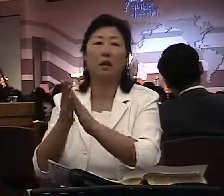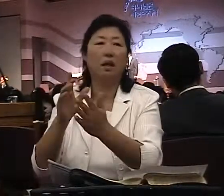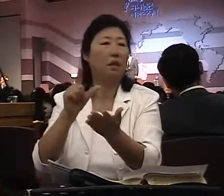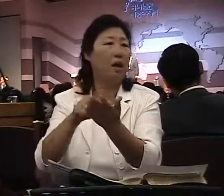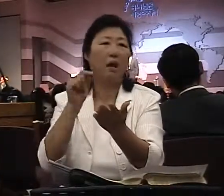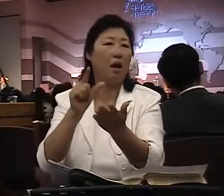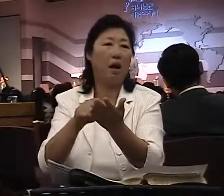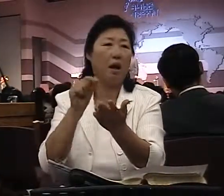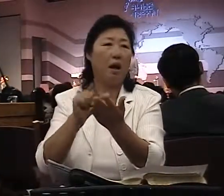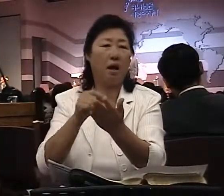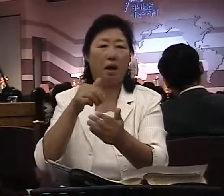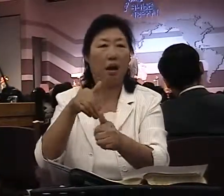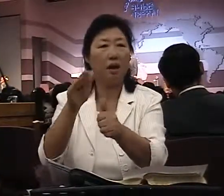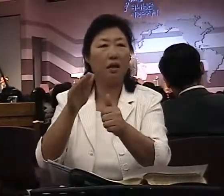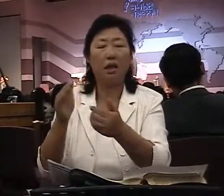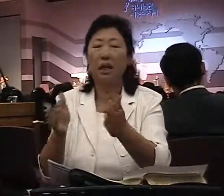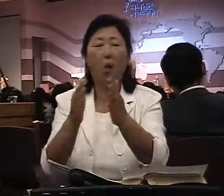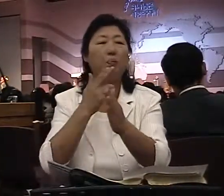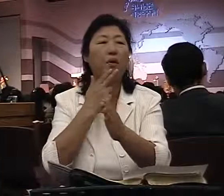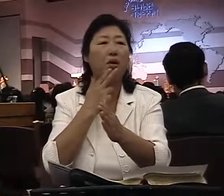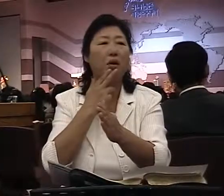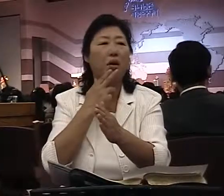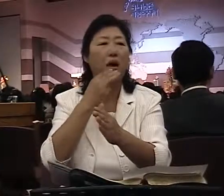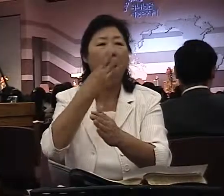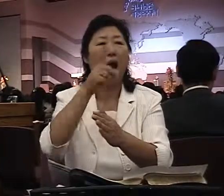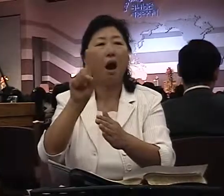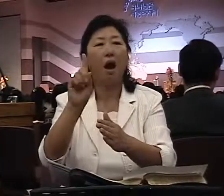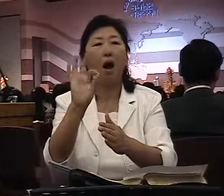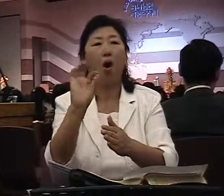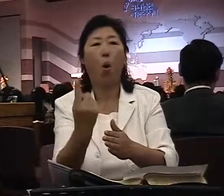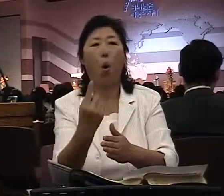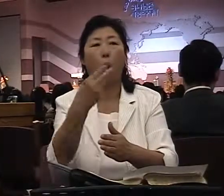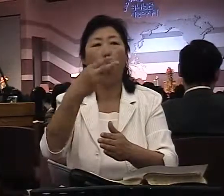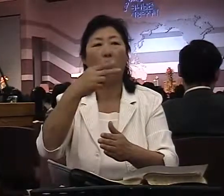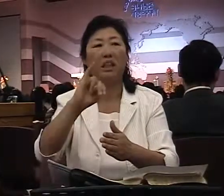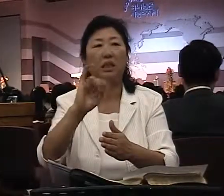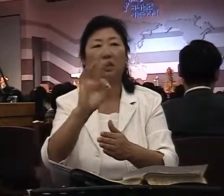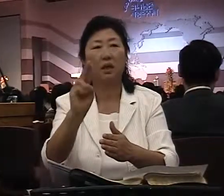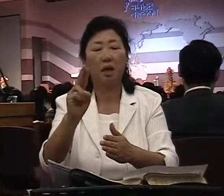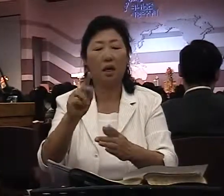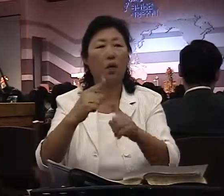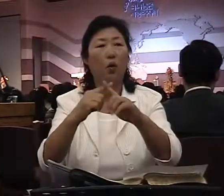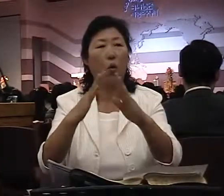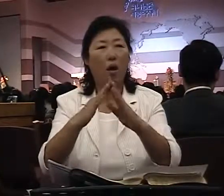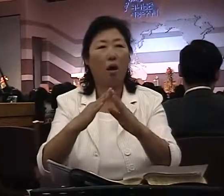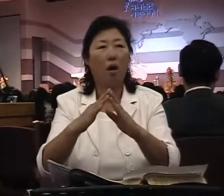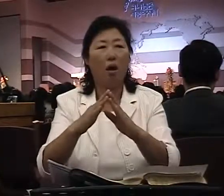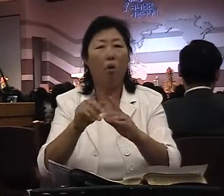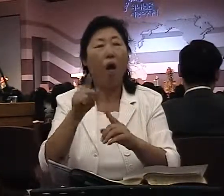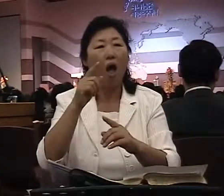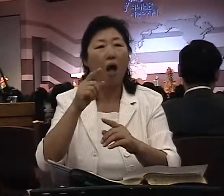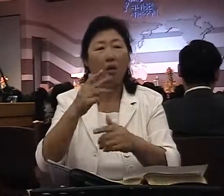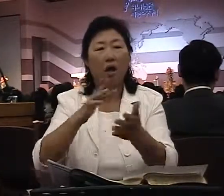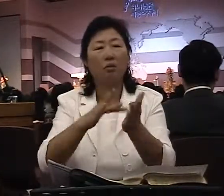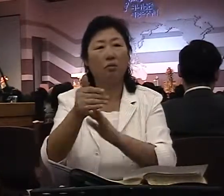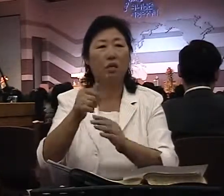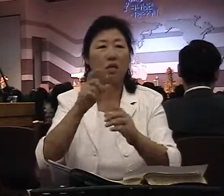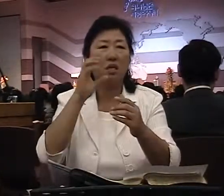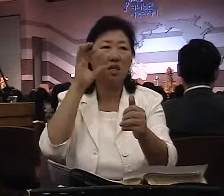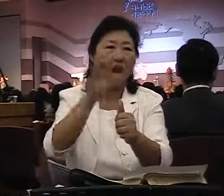거예요. 여러분, 라오디게아 교회가 왜 예수님께 책망을 받았죠? 덥지도 춥지도 않고 미지근하니까